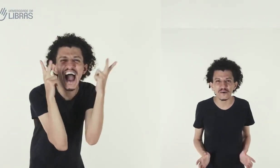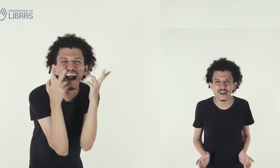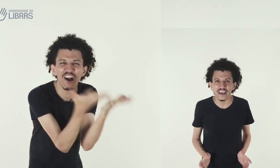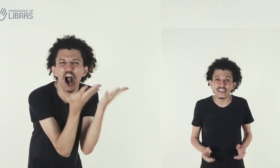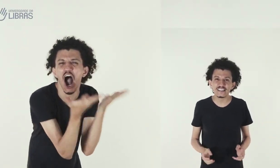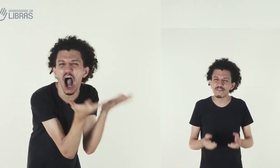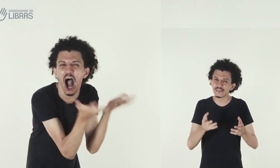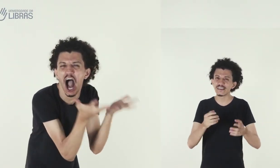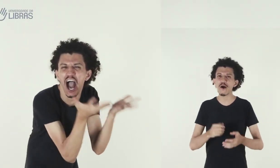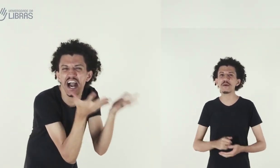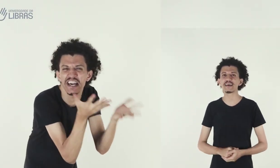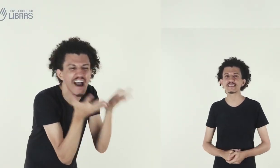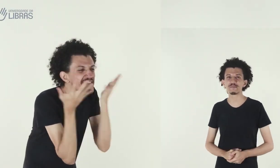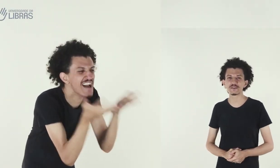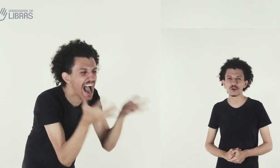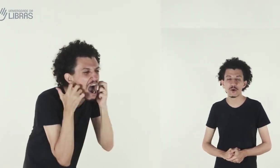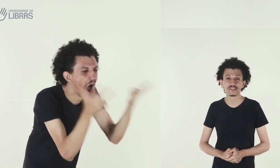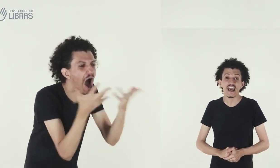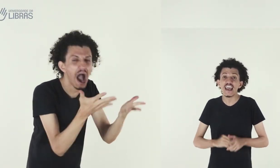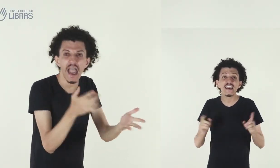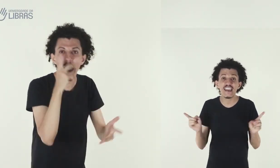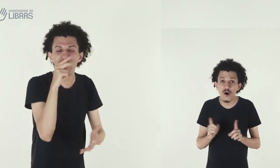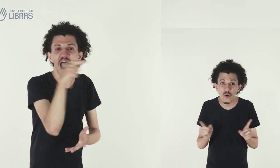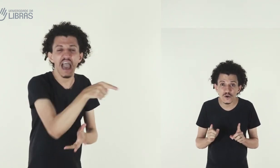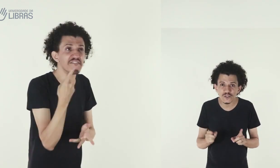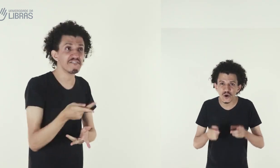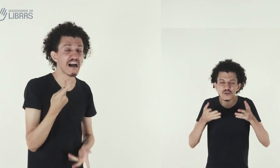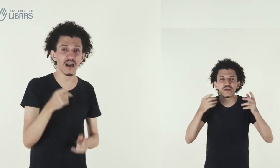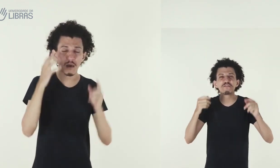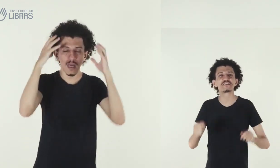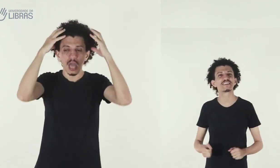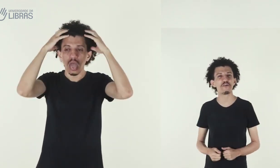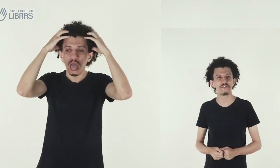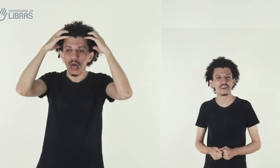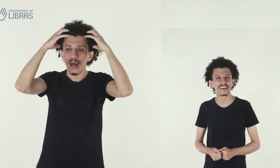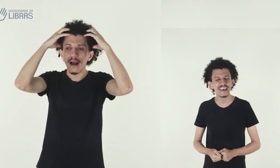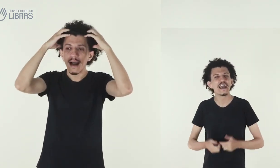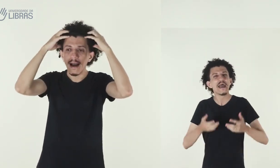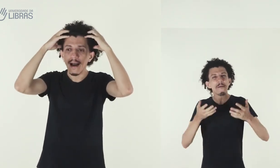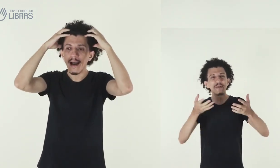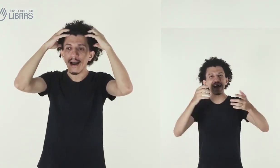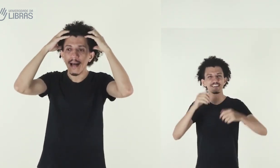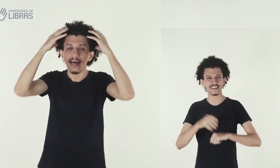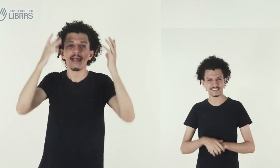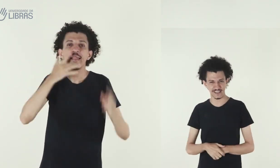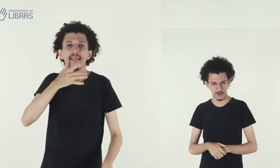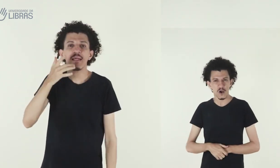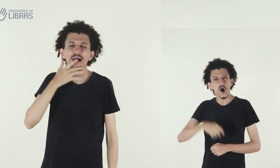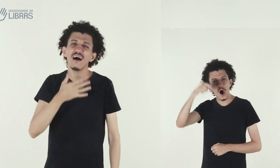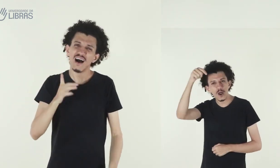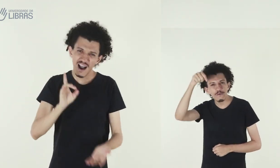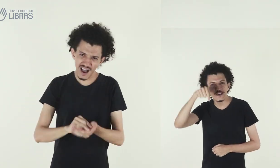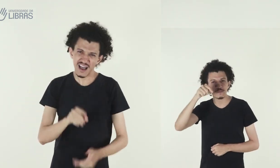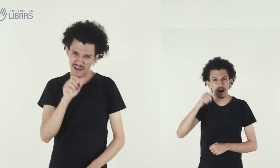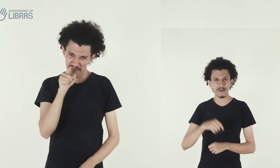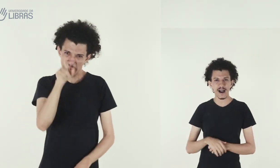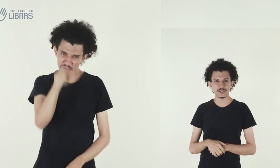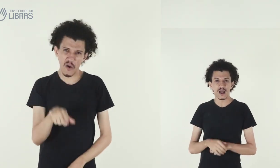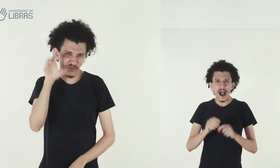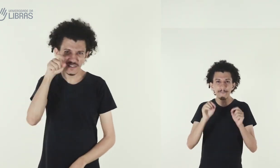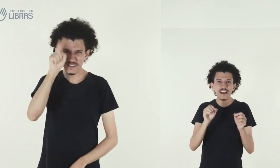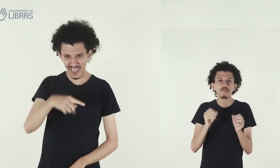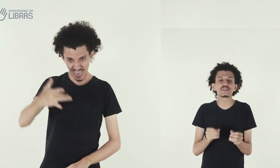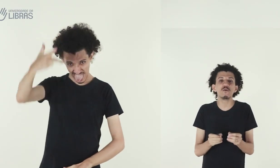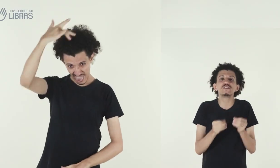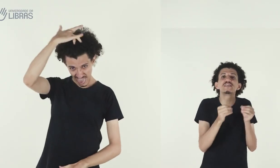próprio ego. E se você é uma dessas pessoas e não gostou do que você tá ouvindo aqui, preste atenção. Rola o vídeo para